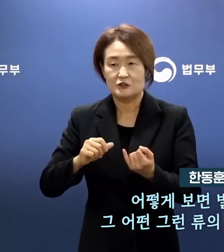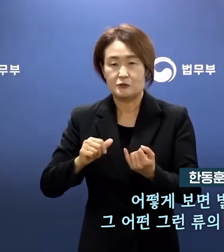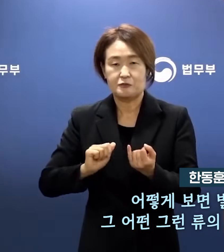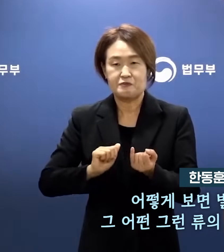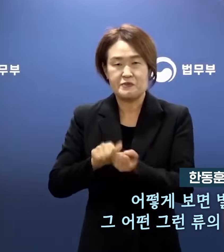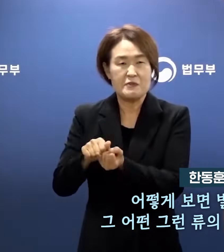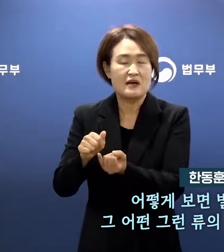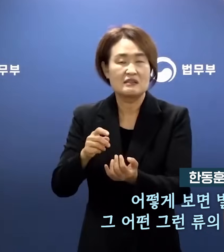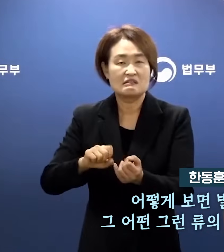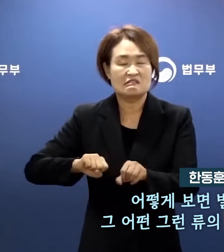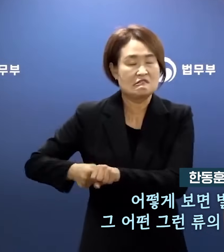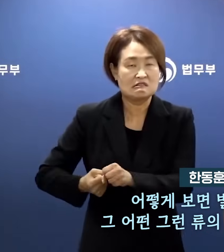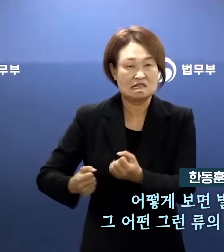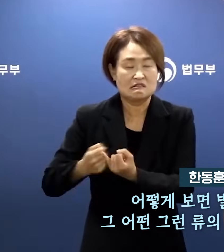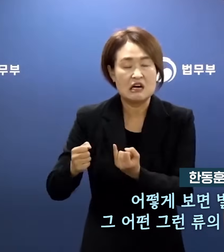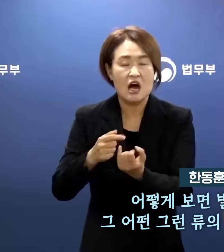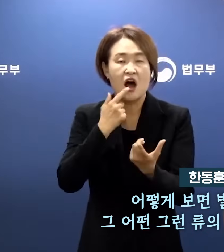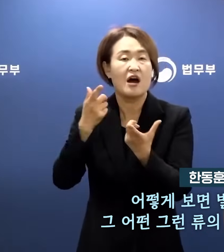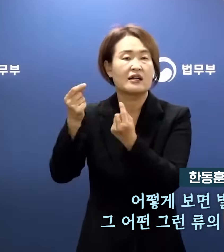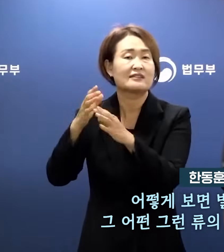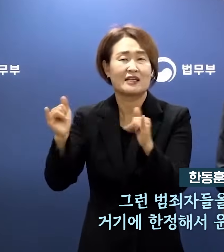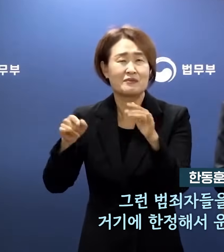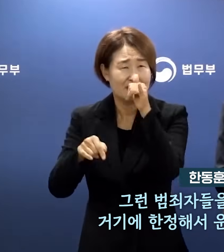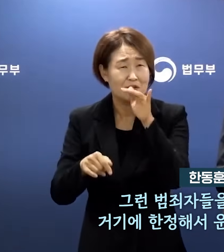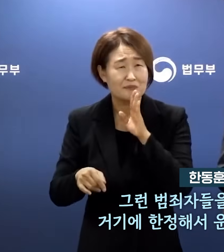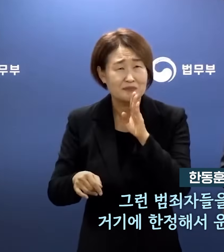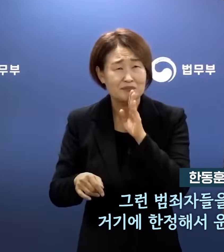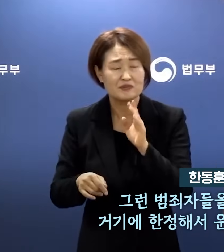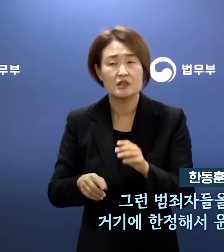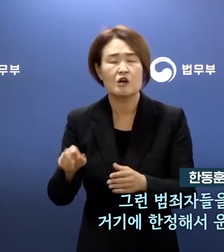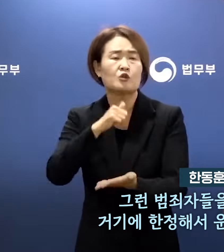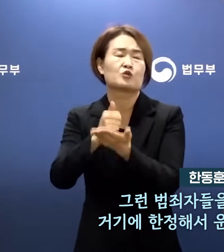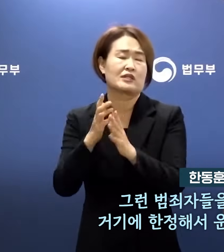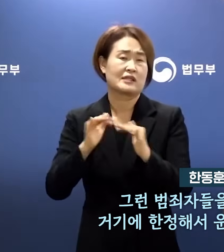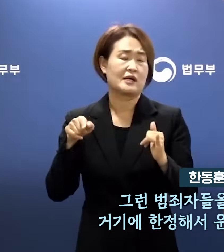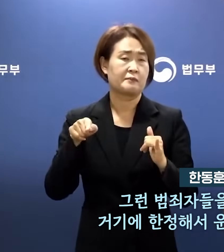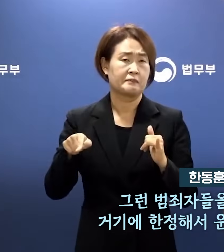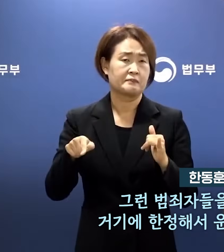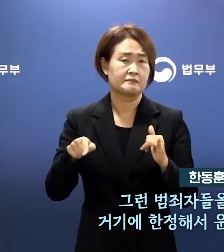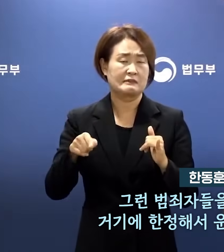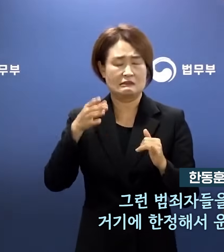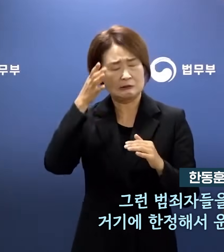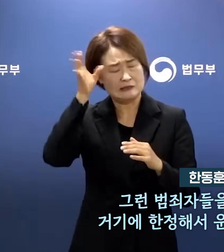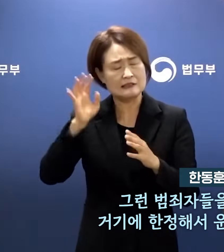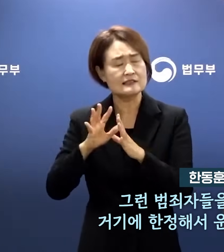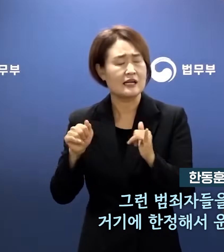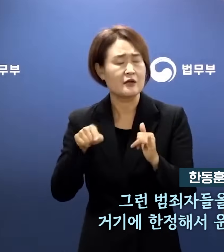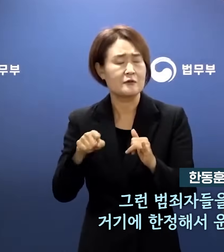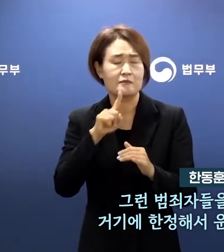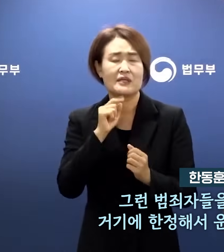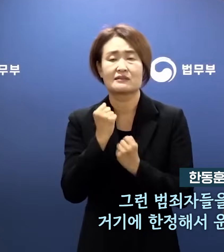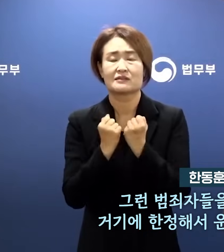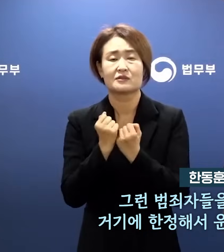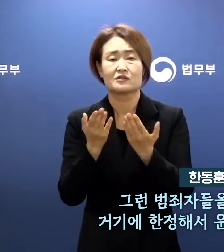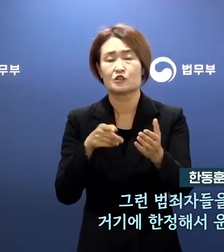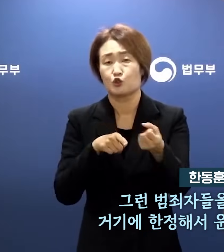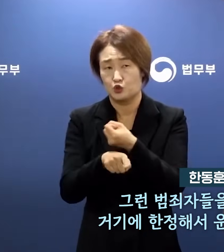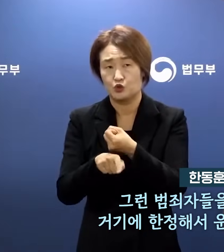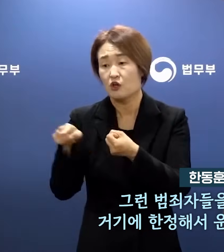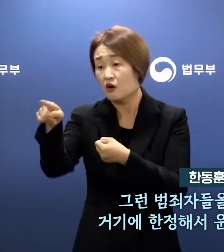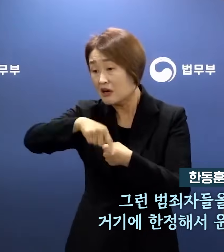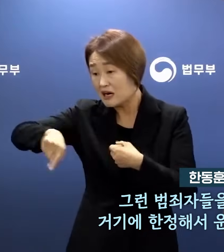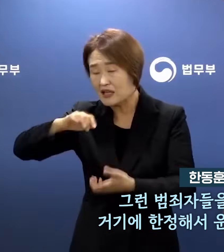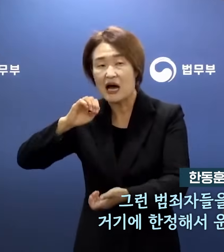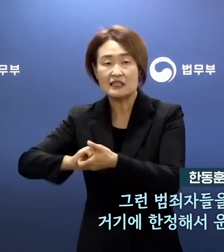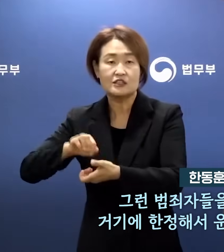류의 어떤 그런 류의 사람들이 있지 않습니까? 그런 범죄자들을 말씀드리는 겁니다. 거기에